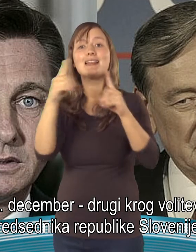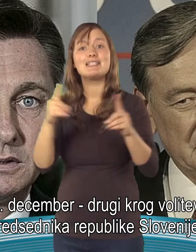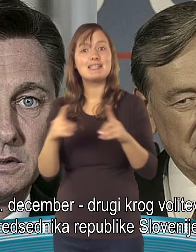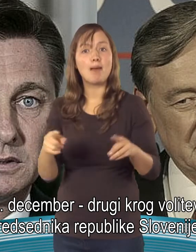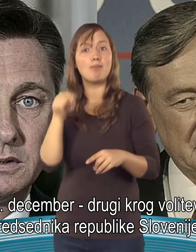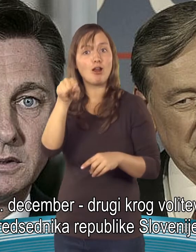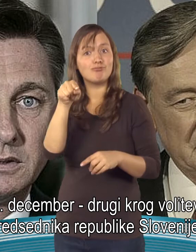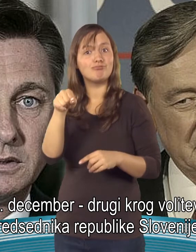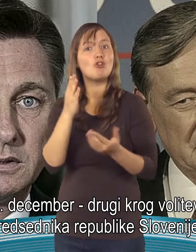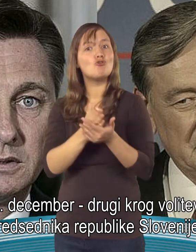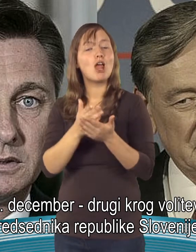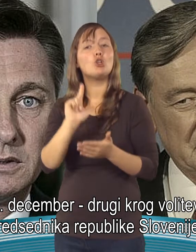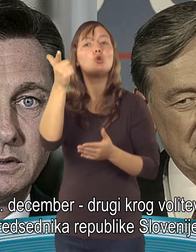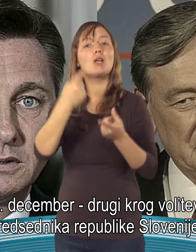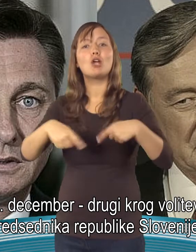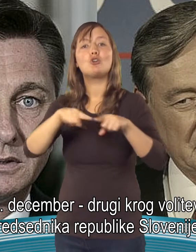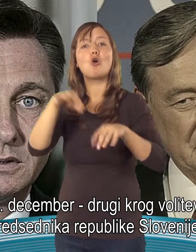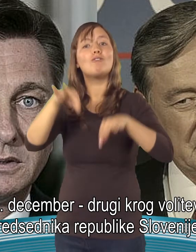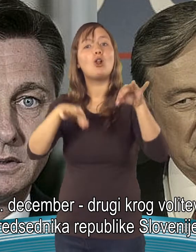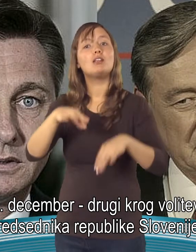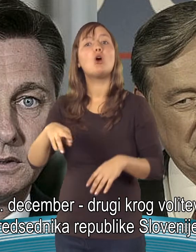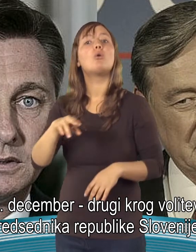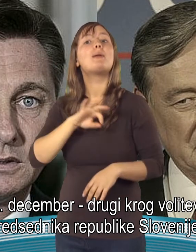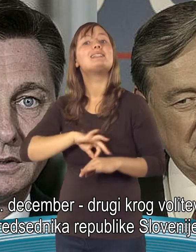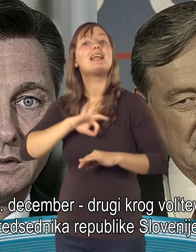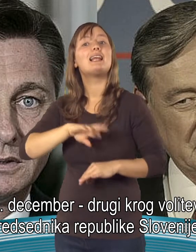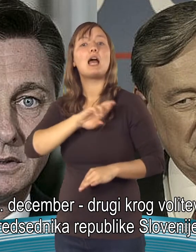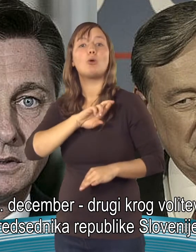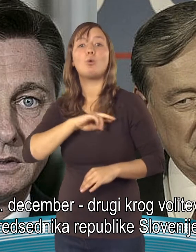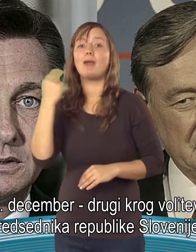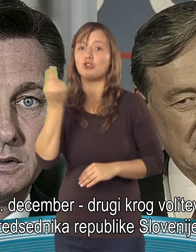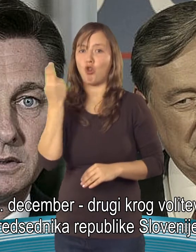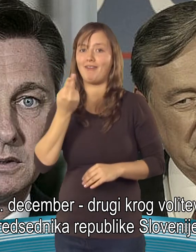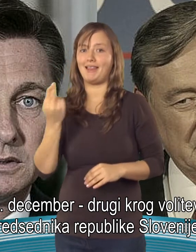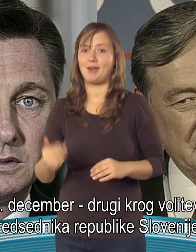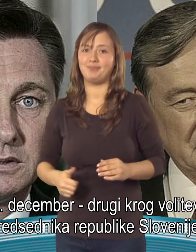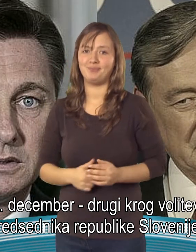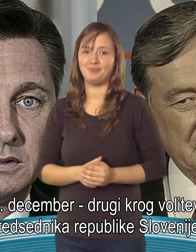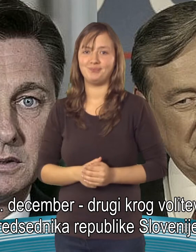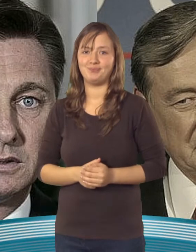Drugi krog volitev predsednika Republike Slovenije.